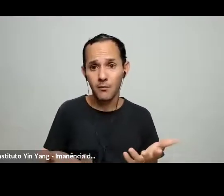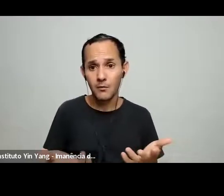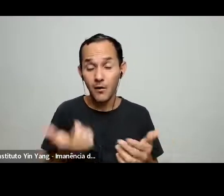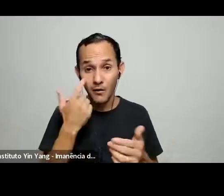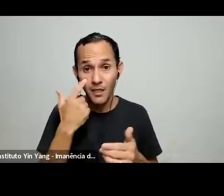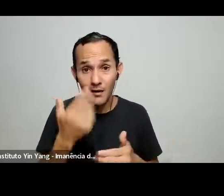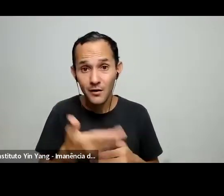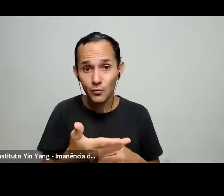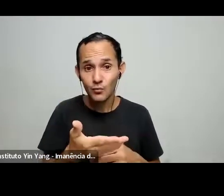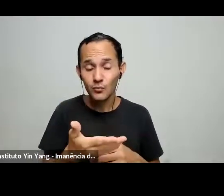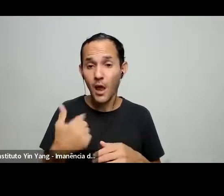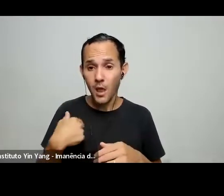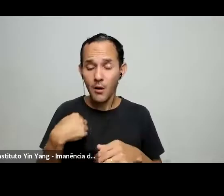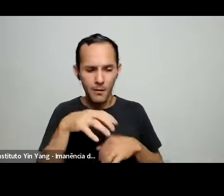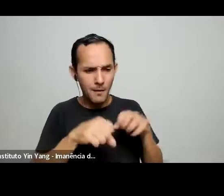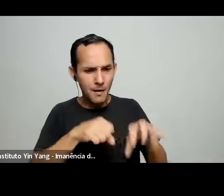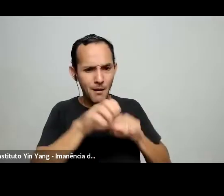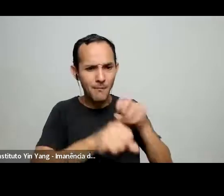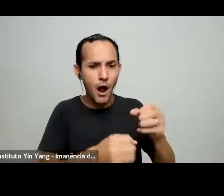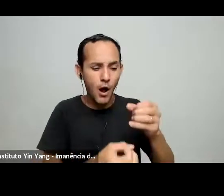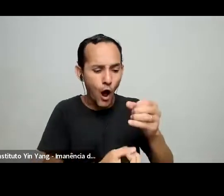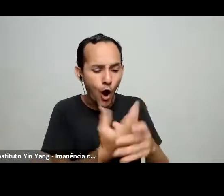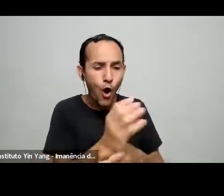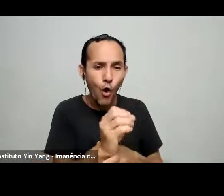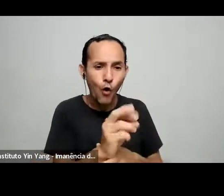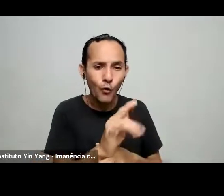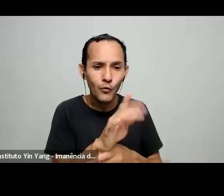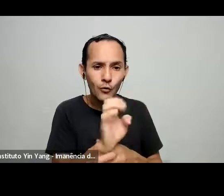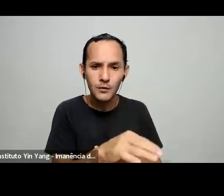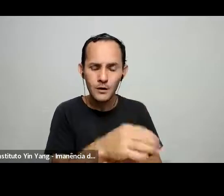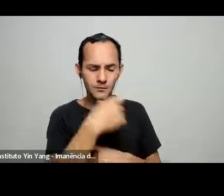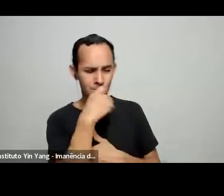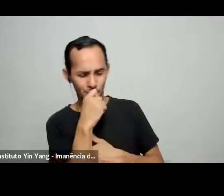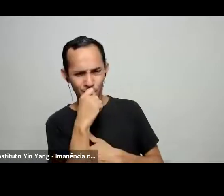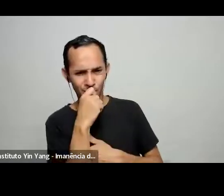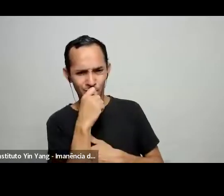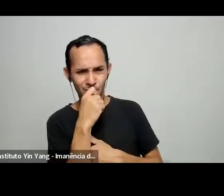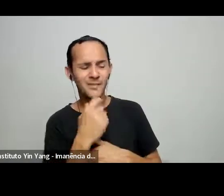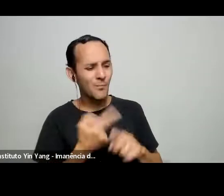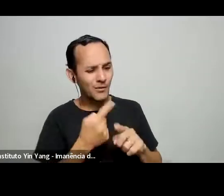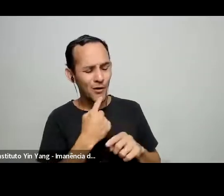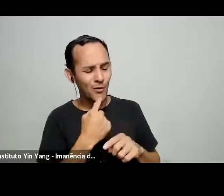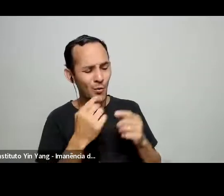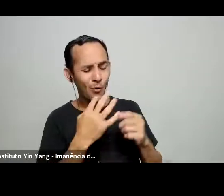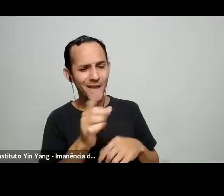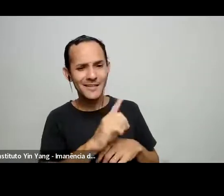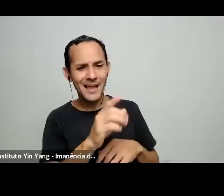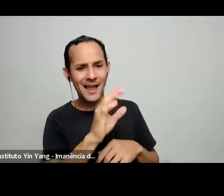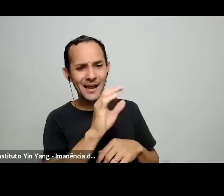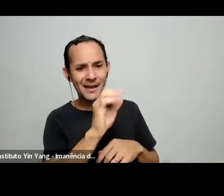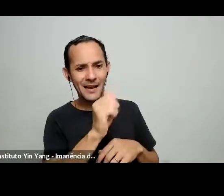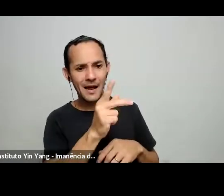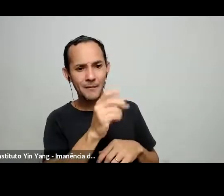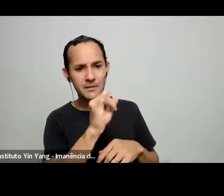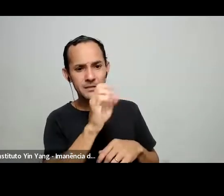só, eu fui buscar na origem e eu comecei a colocar no Google porque eu não sabia da existência do CABCIM. CABCIM é um